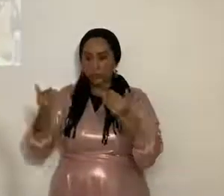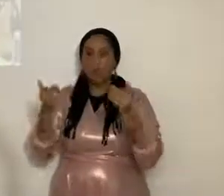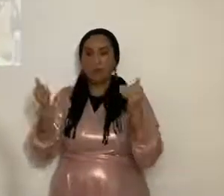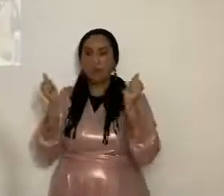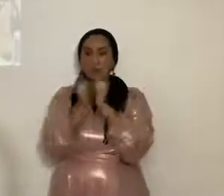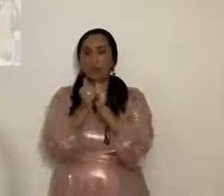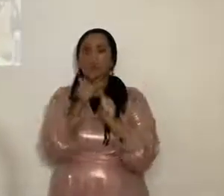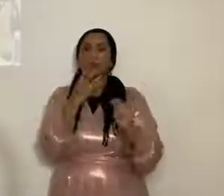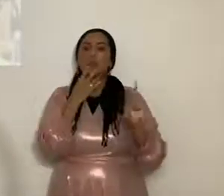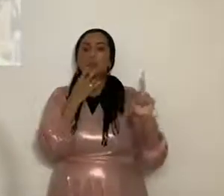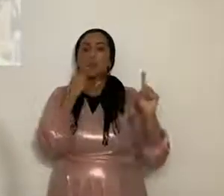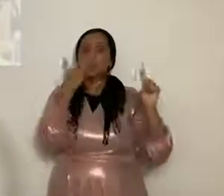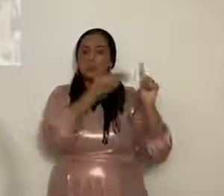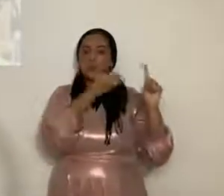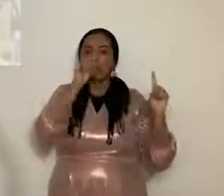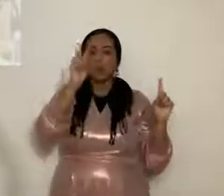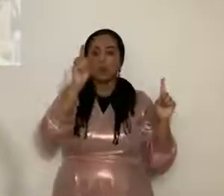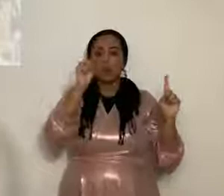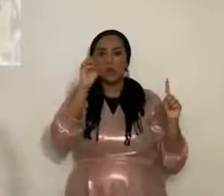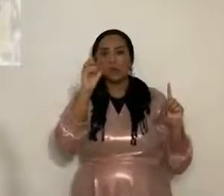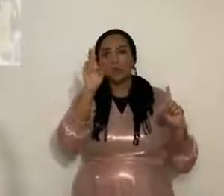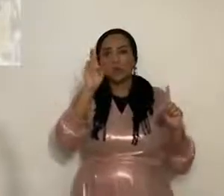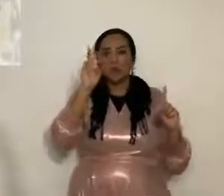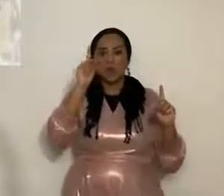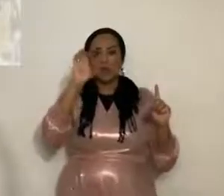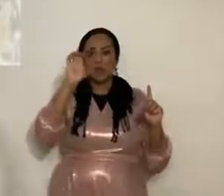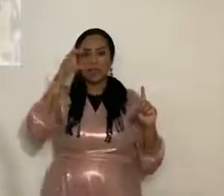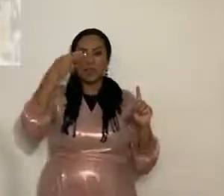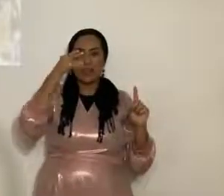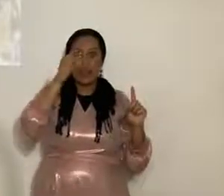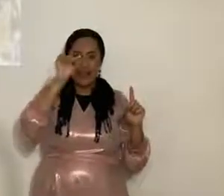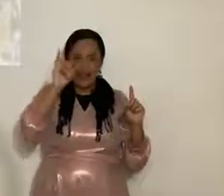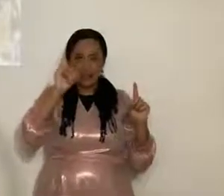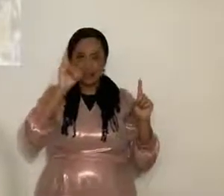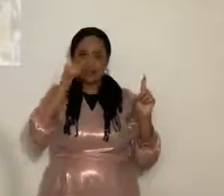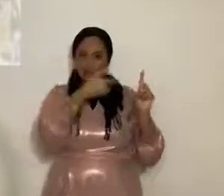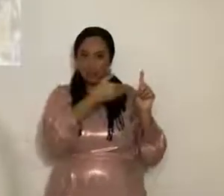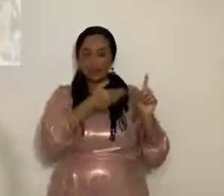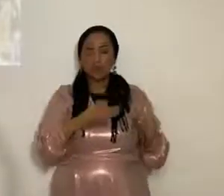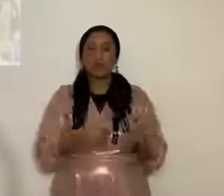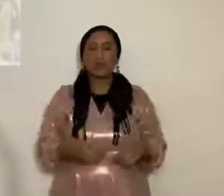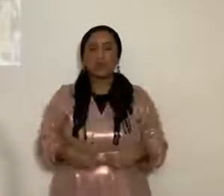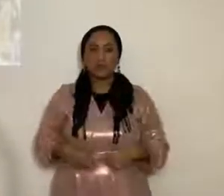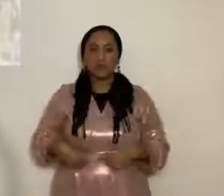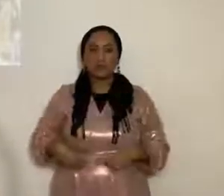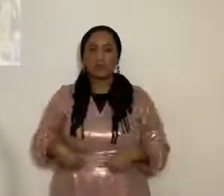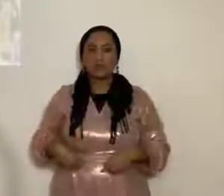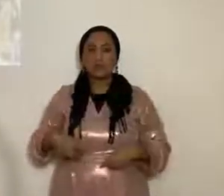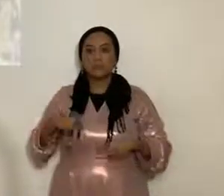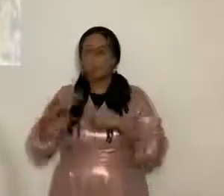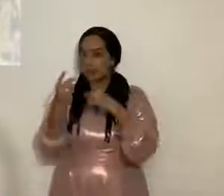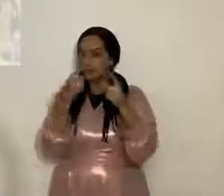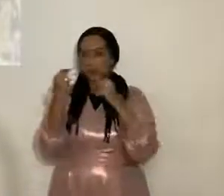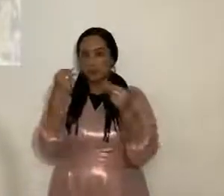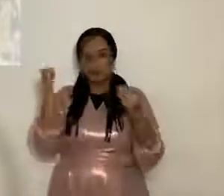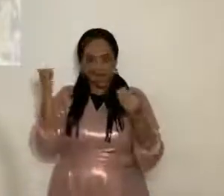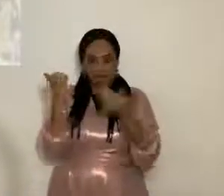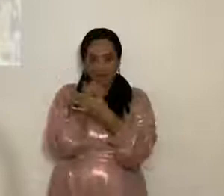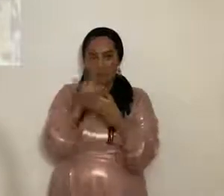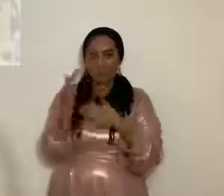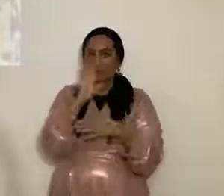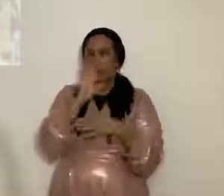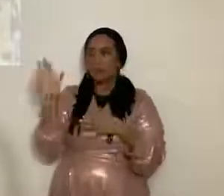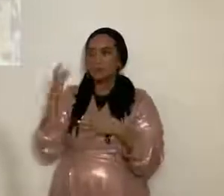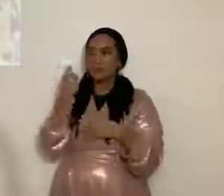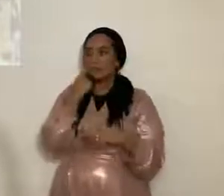con el judío Mardoqueo, que se sienta a la puerta real. Atención, no omitas nada de